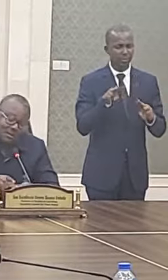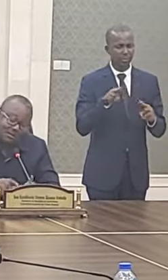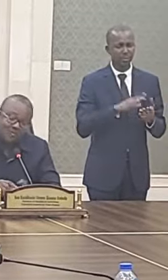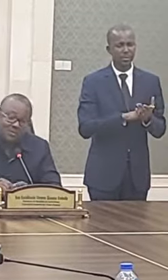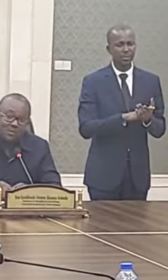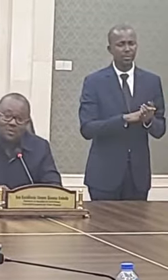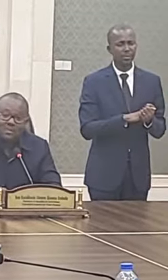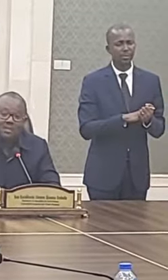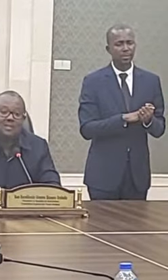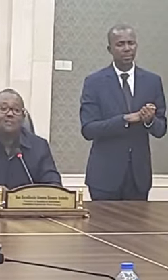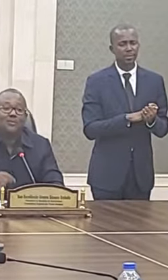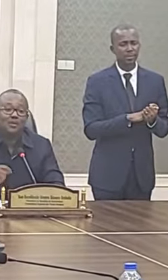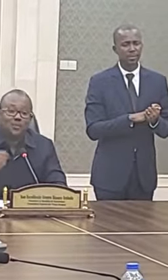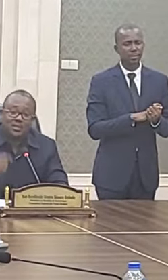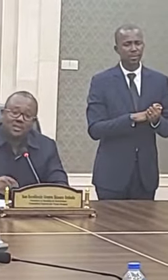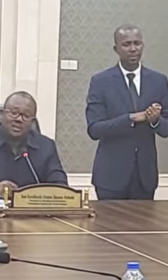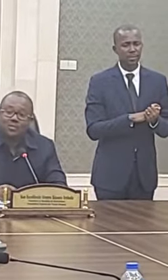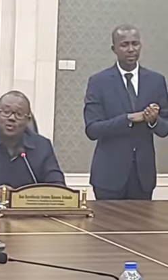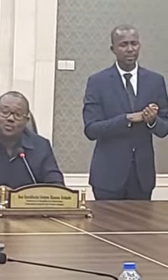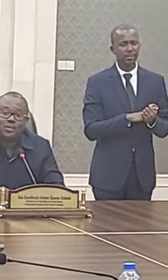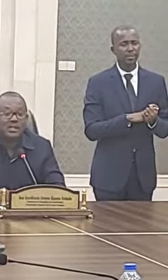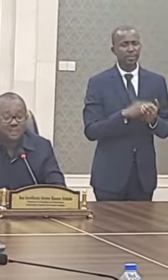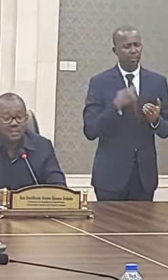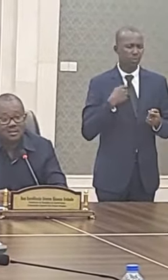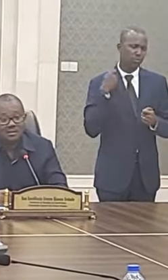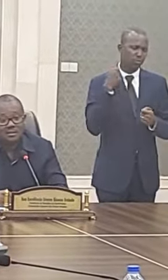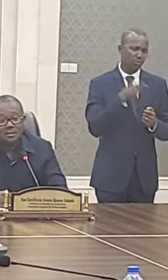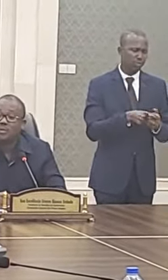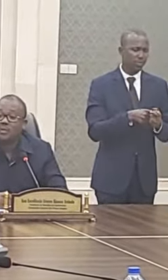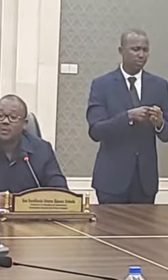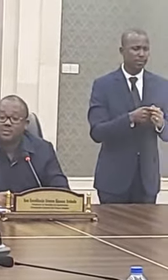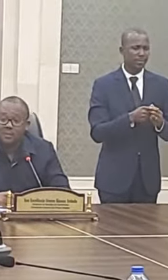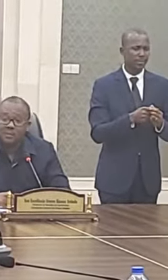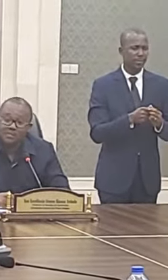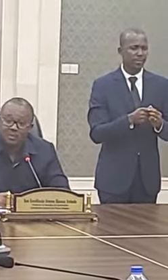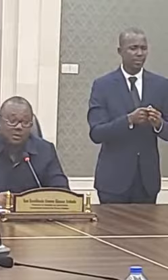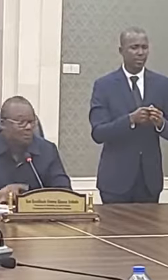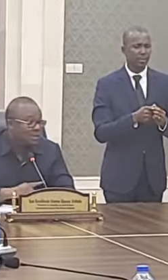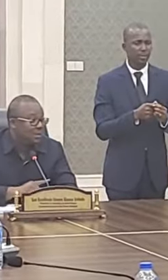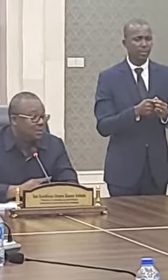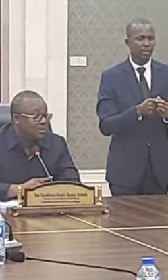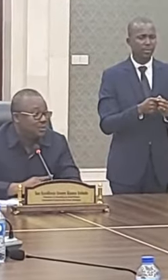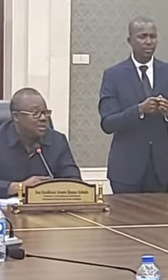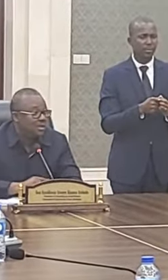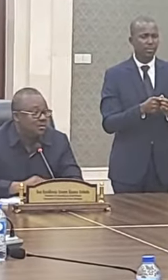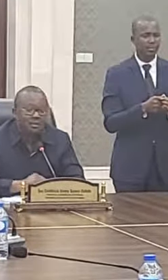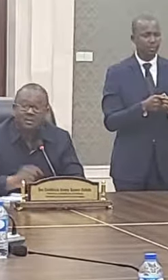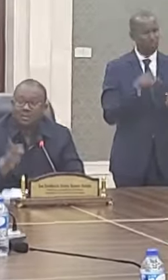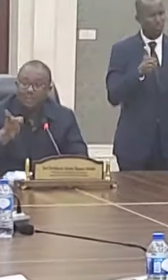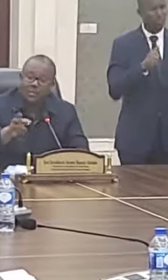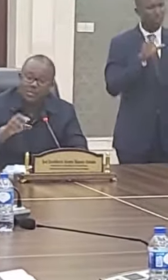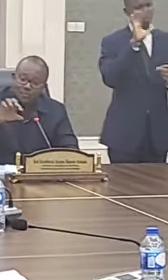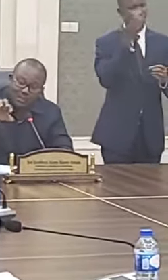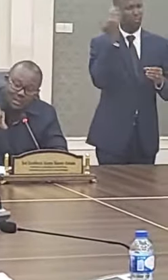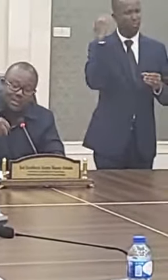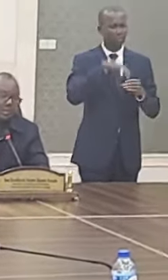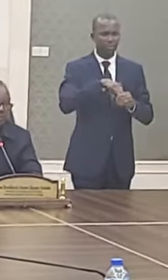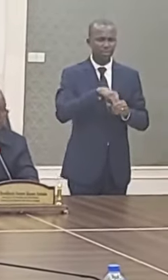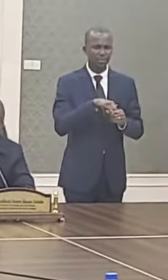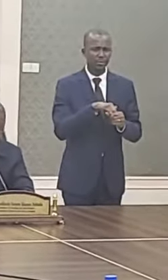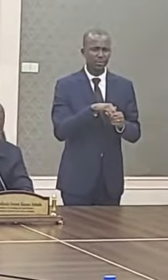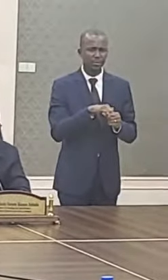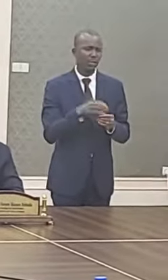m'a dit, monsieur le président, il faut approcher beaucoup de pays d'Asie, notamment le Vietnam et tout. Le président de la Banque mondiale. Après, j'ai parti